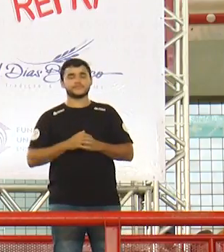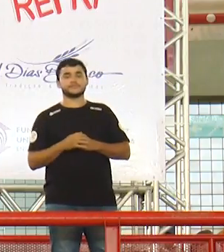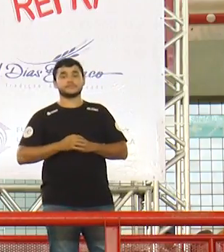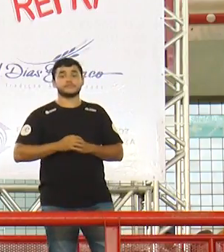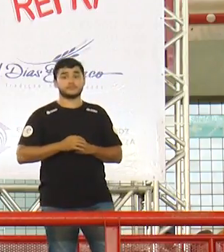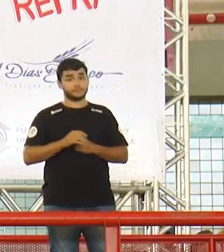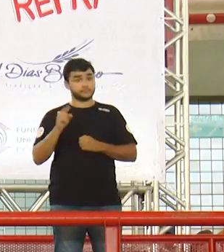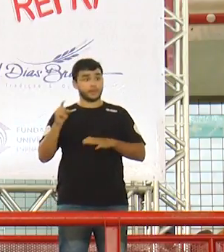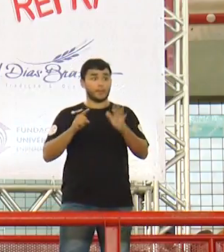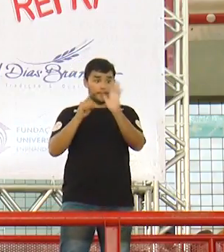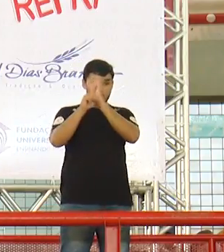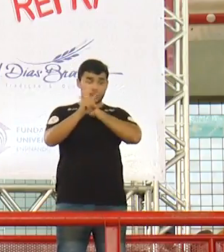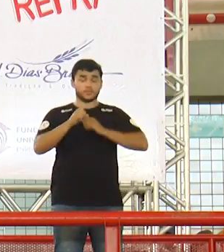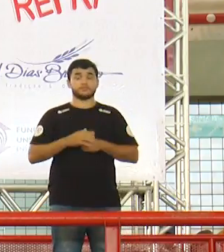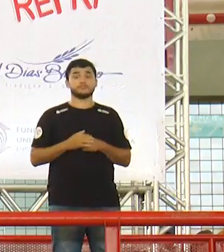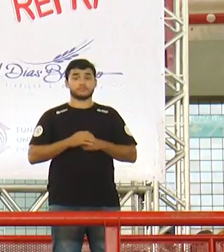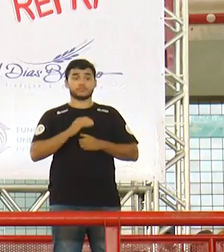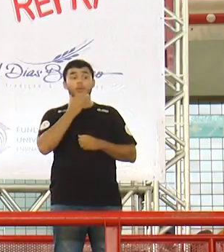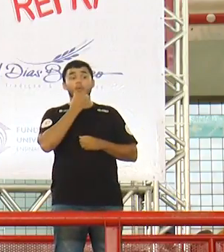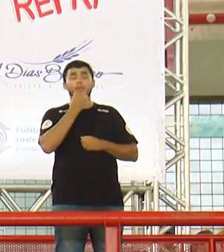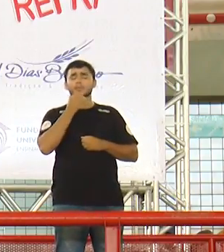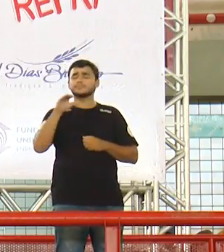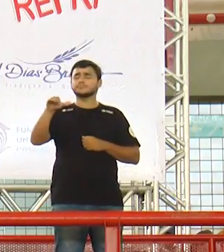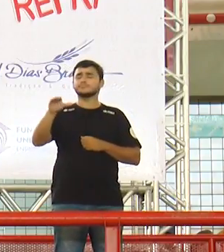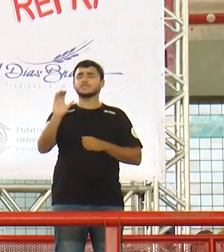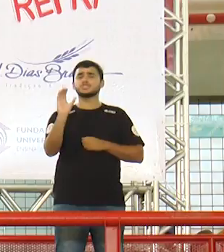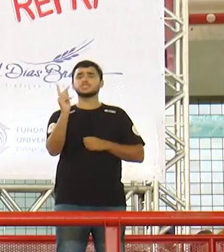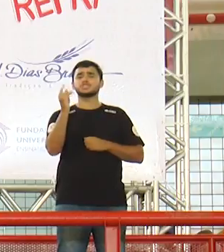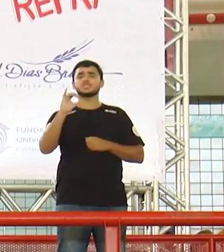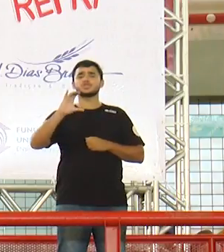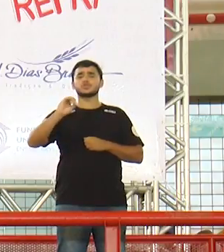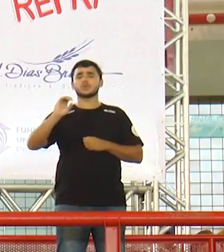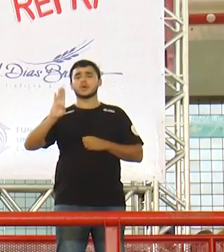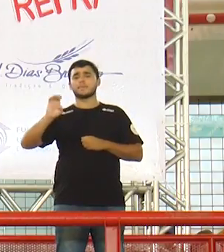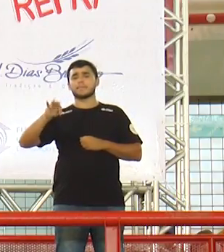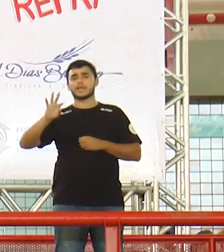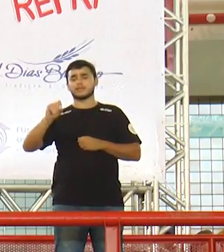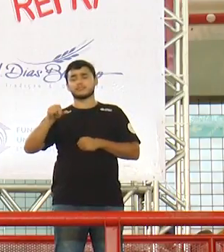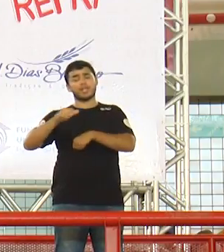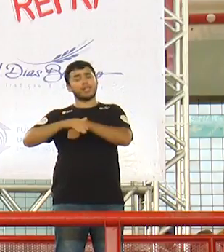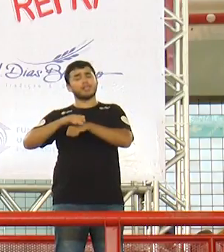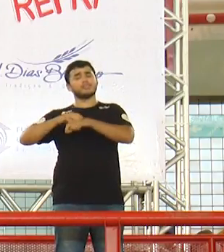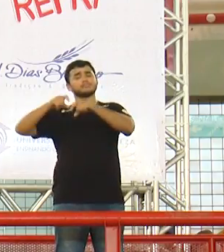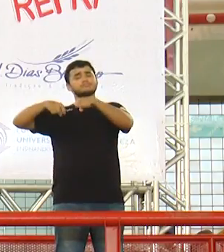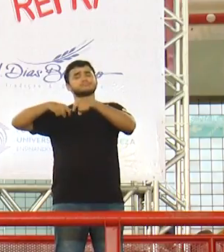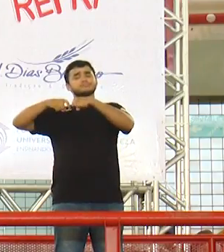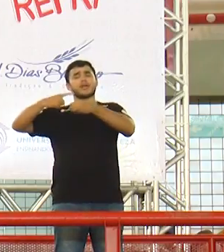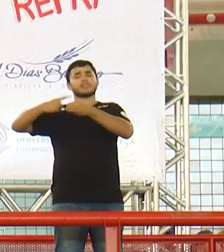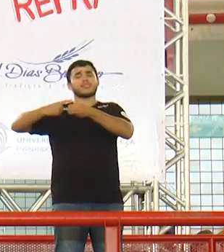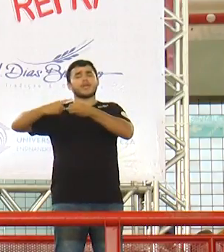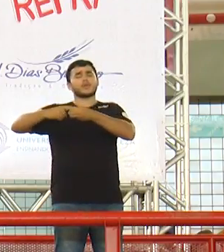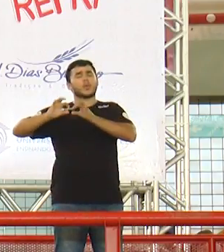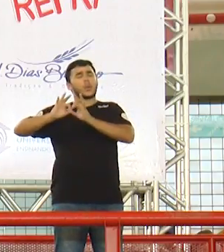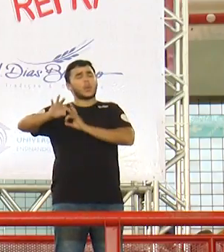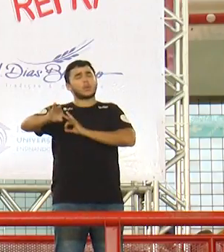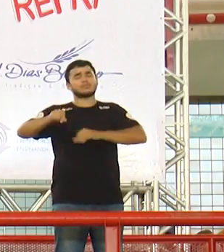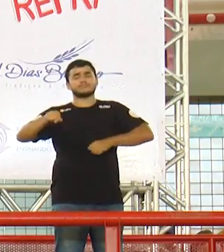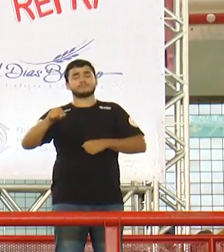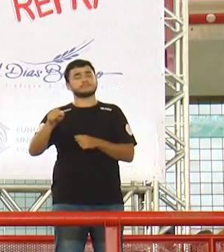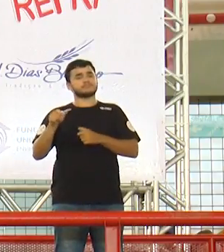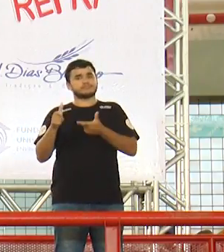gente boa, representa o menino da roça, como é geralmente conhecido. Os traços linguísticos de sua